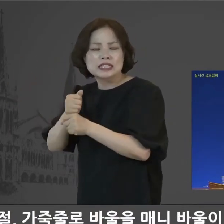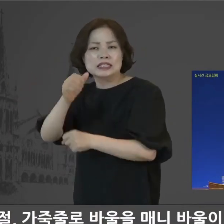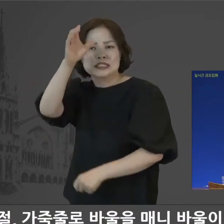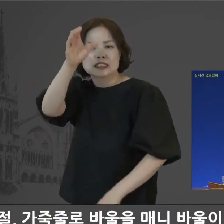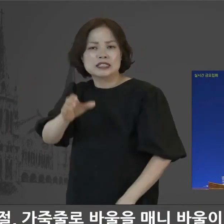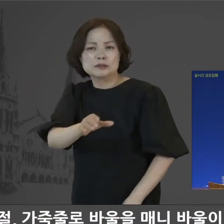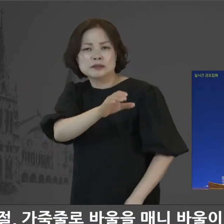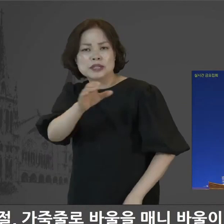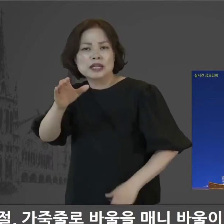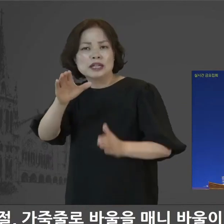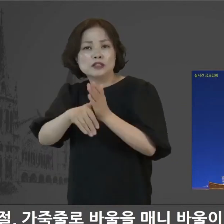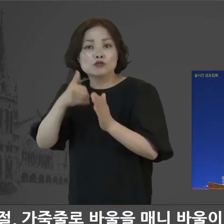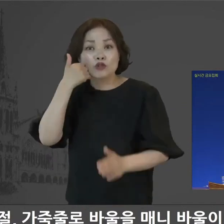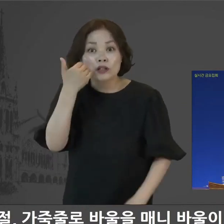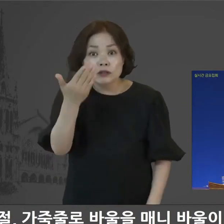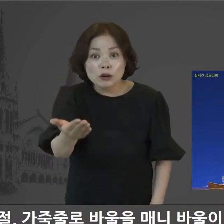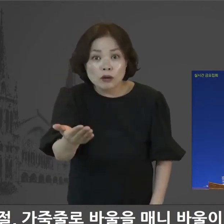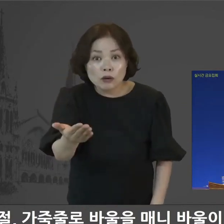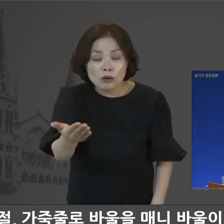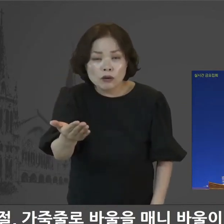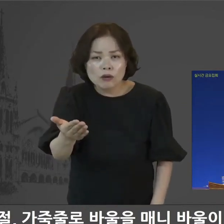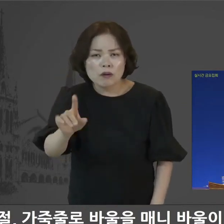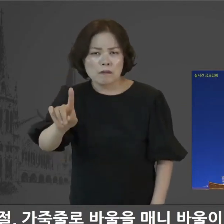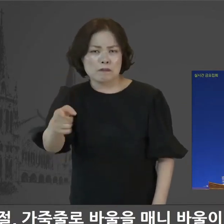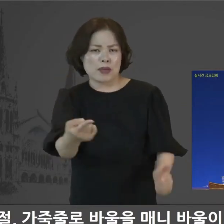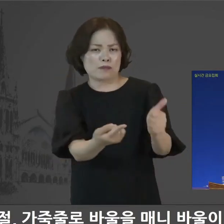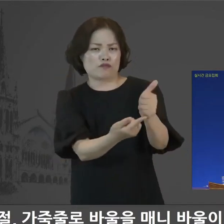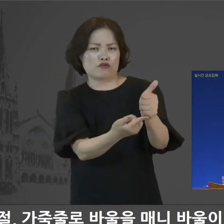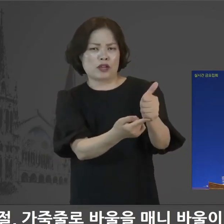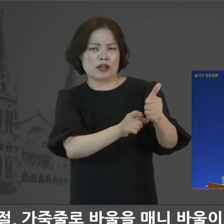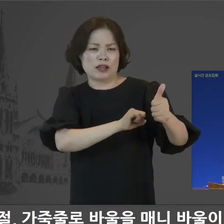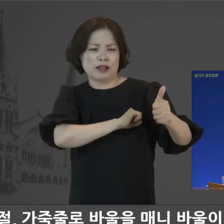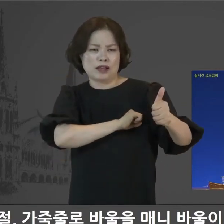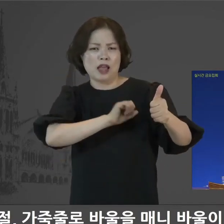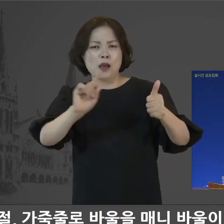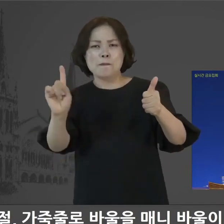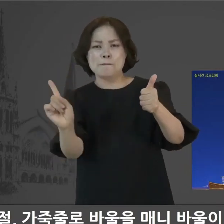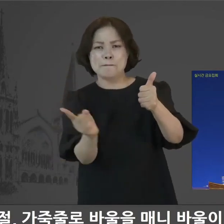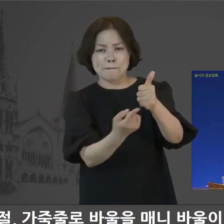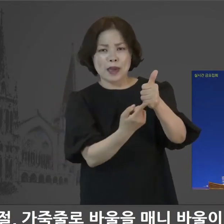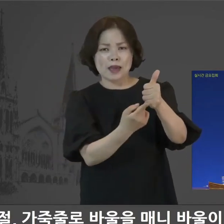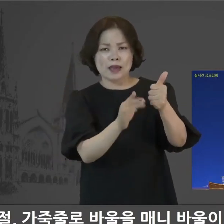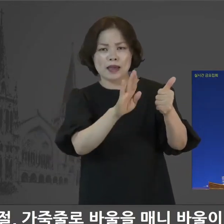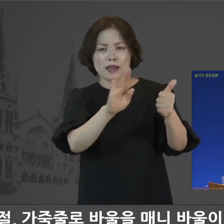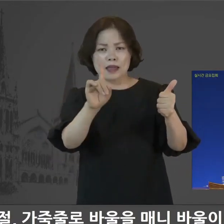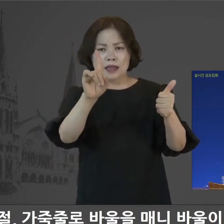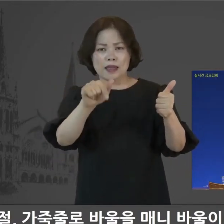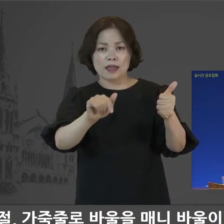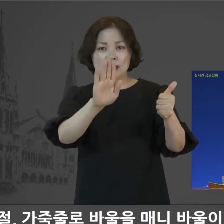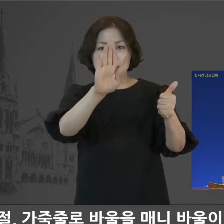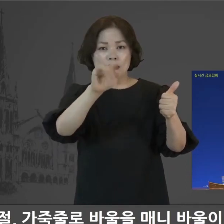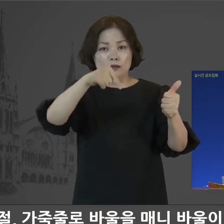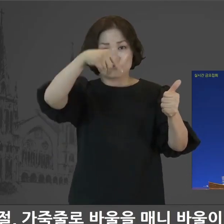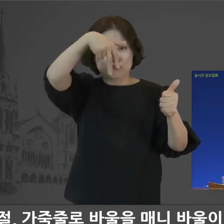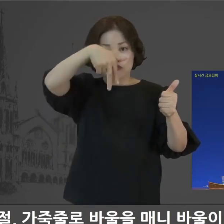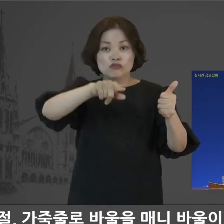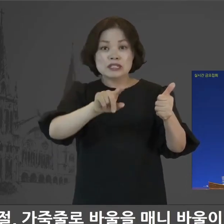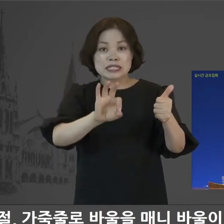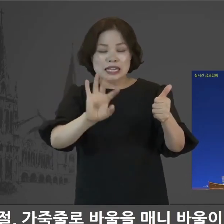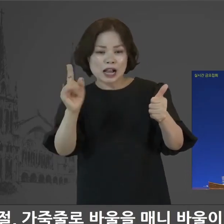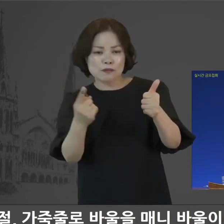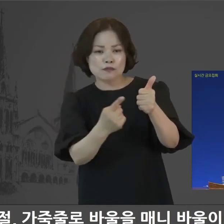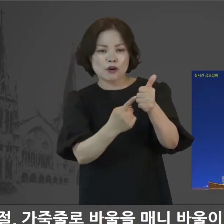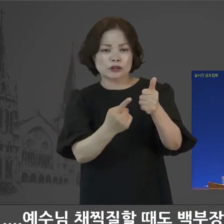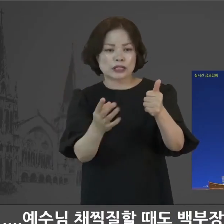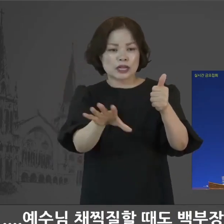십자가 집행할 때도 누가 했습니까? 백부장이 했죠. 백부장이 했습니다. 백부장더러 이르되,